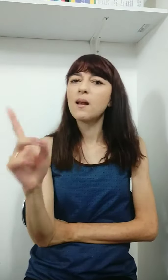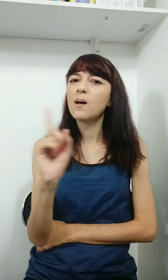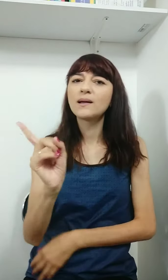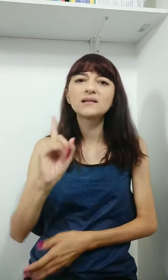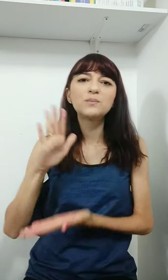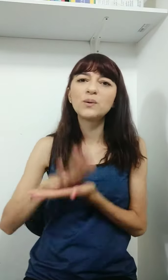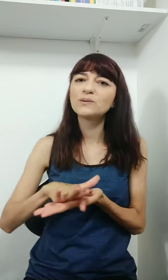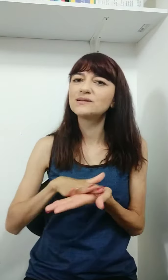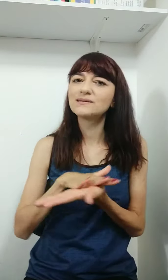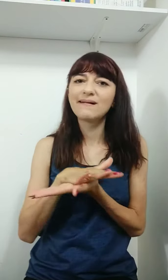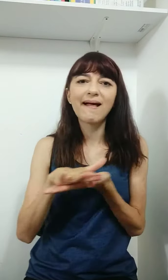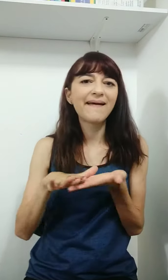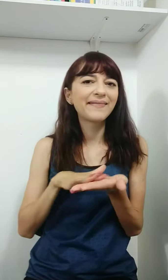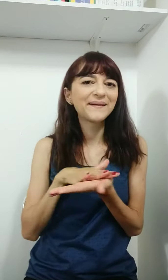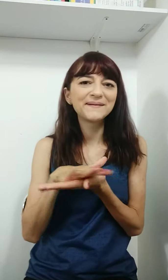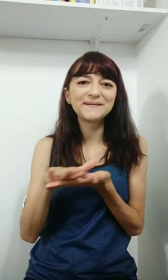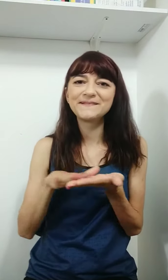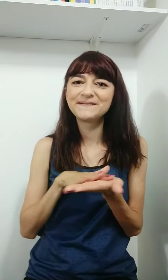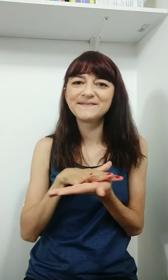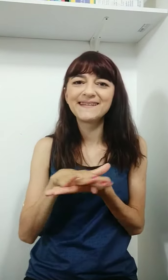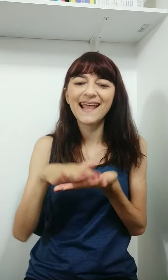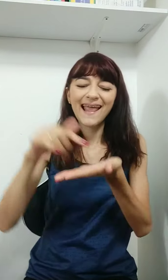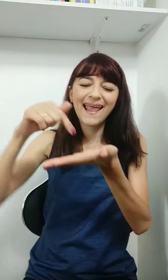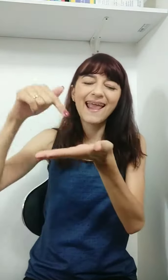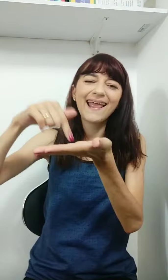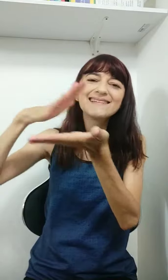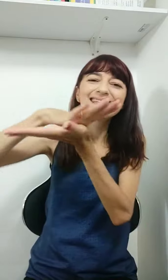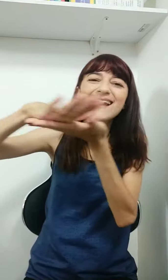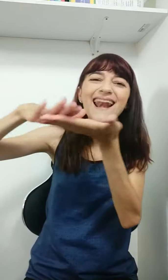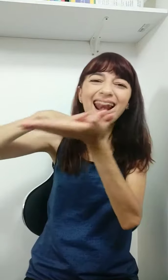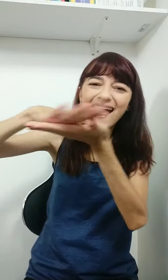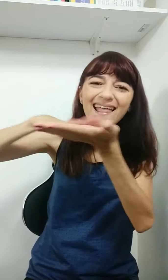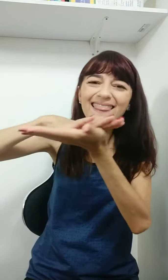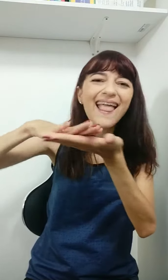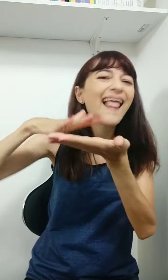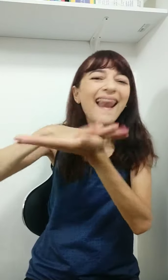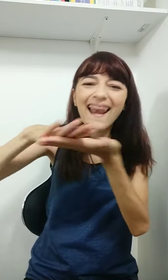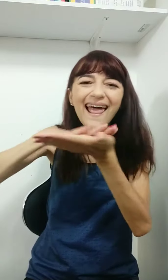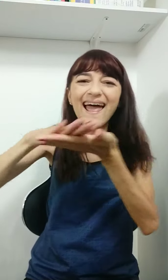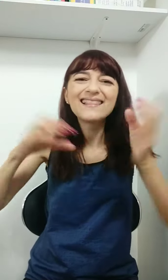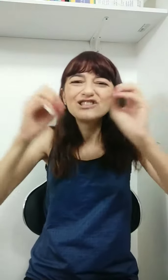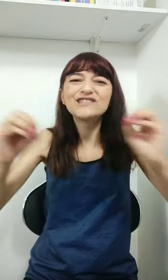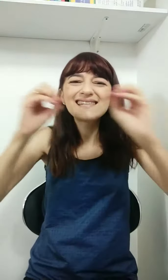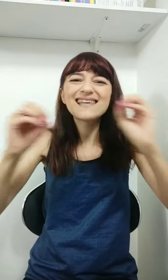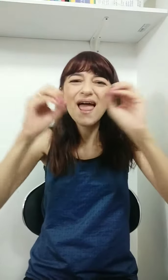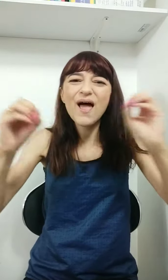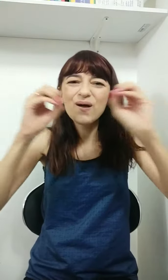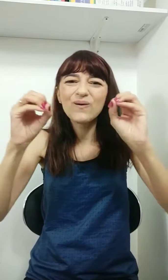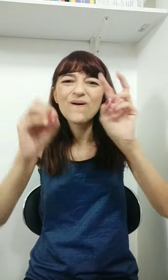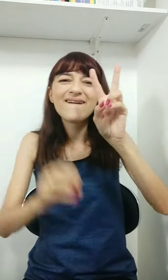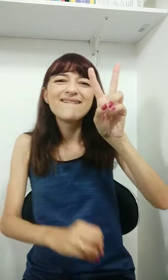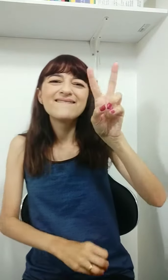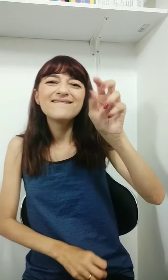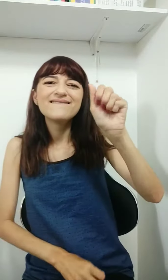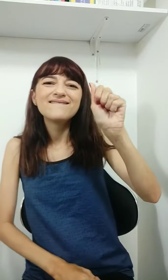eu percebi que essa resposta de nada, na realidade não tem nada a ver, viu, gente? Esse nada aqui significa de